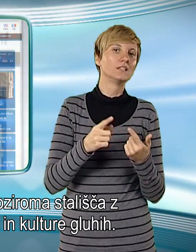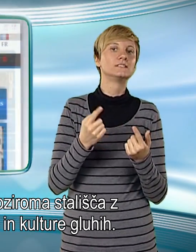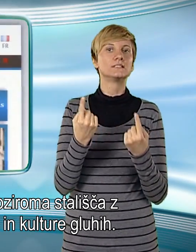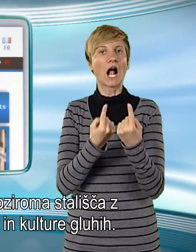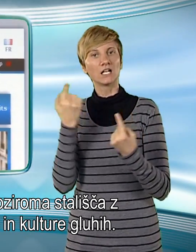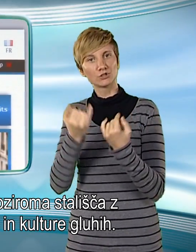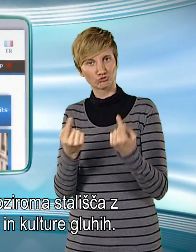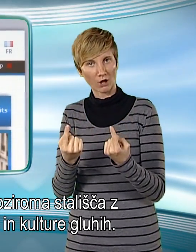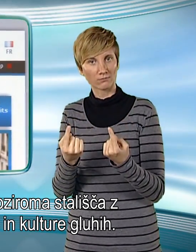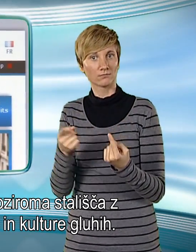gluhih.